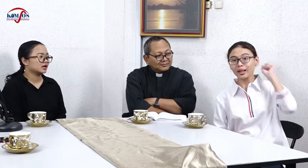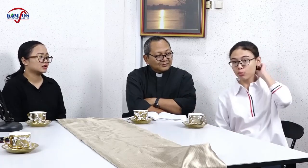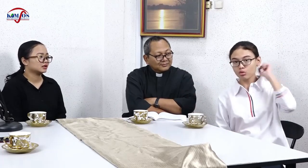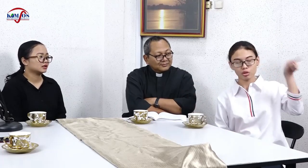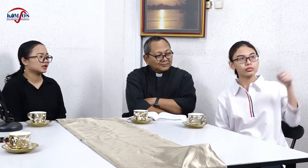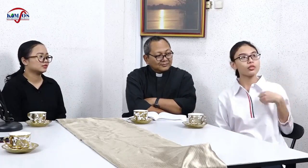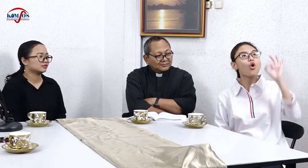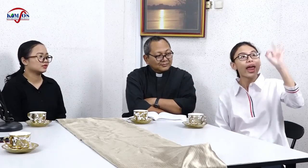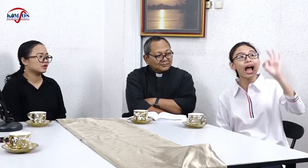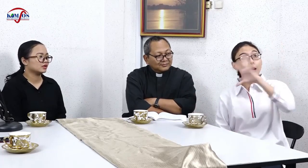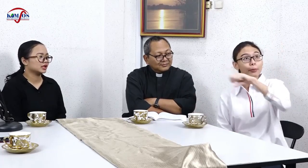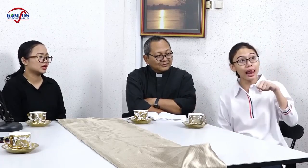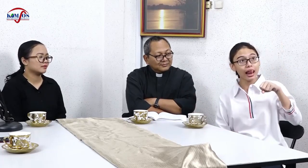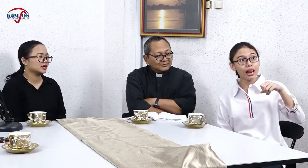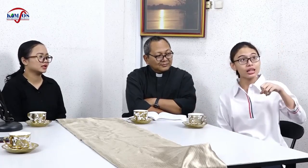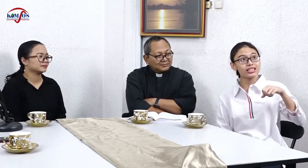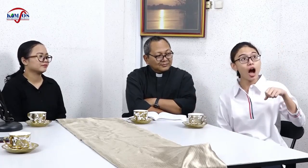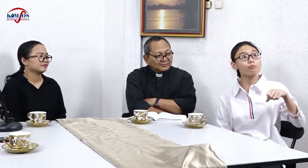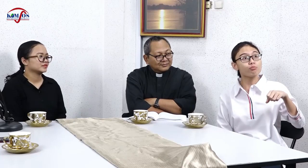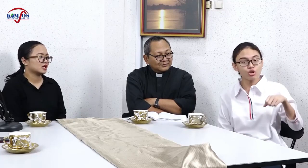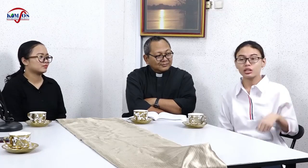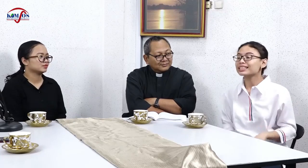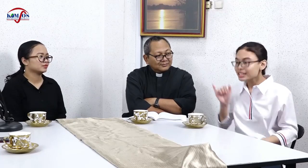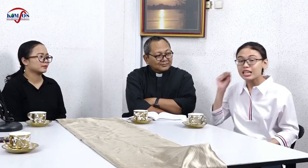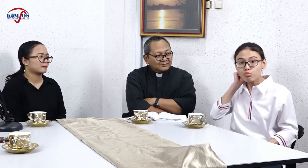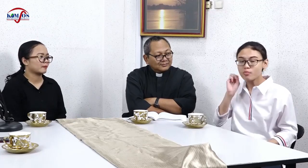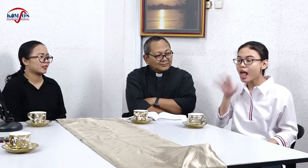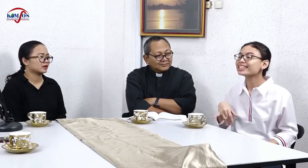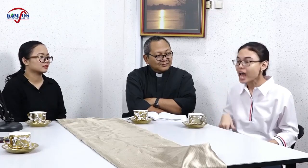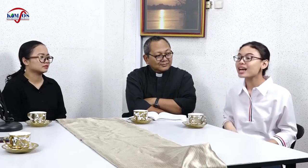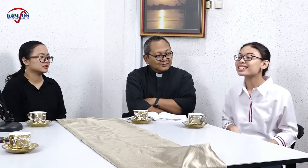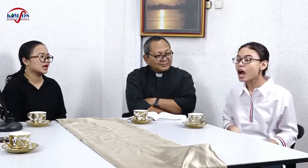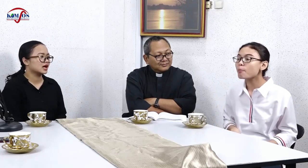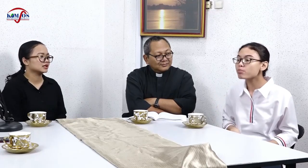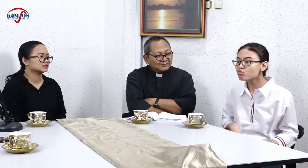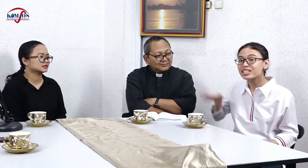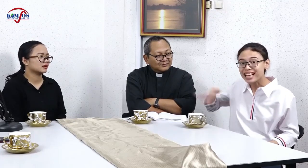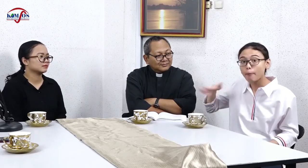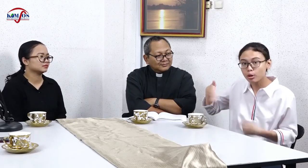pertama ibu oke Ambil sapu itu